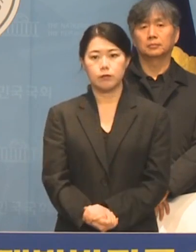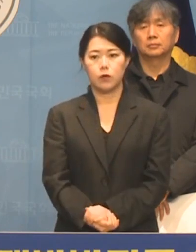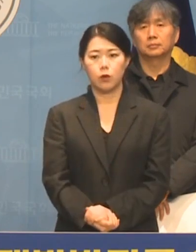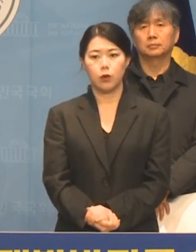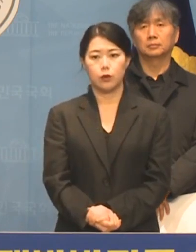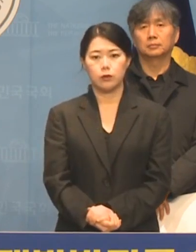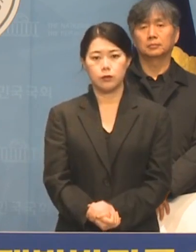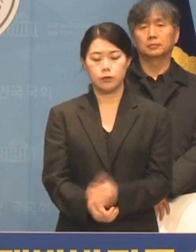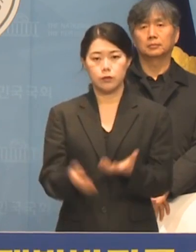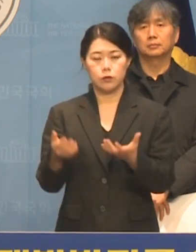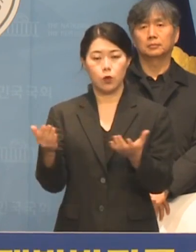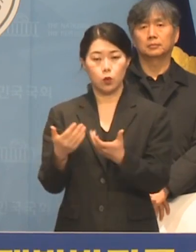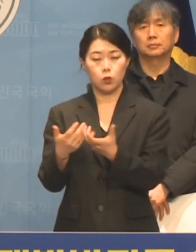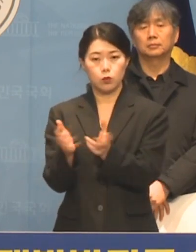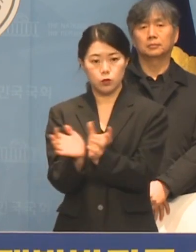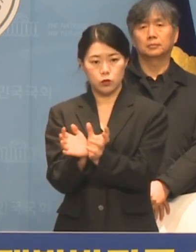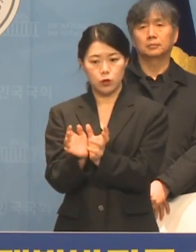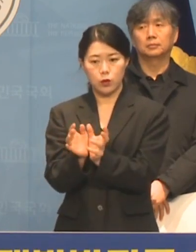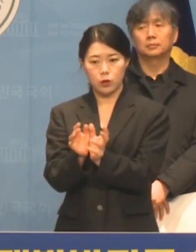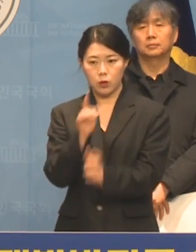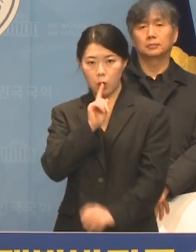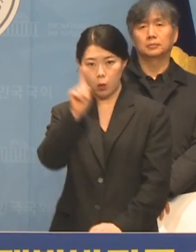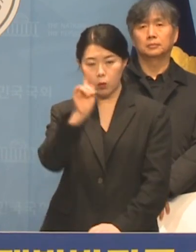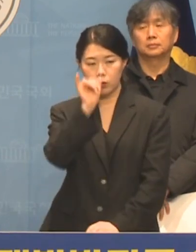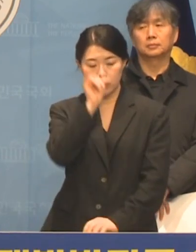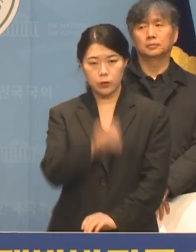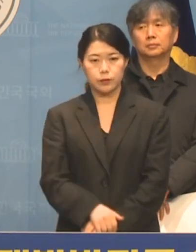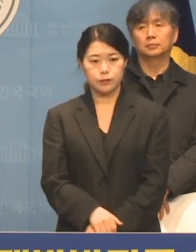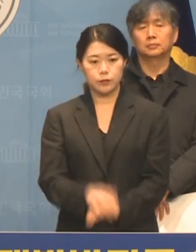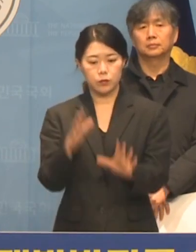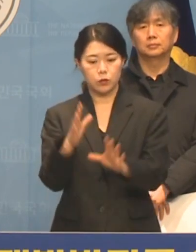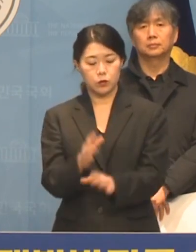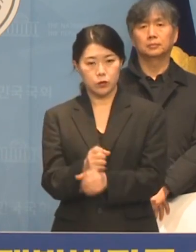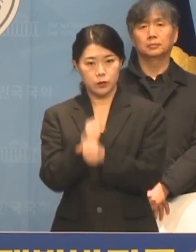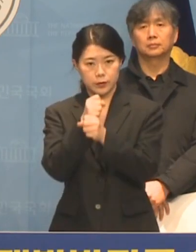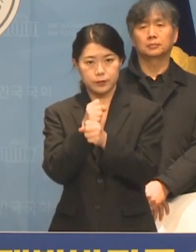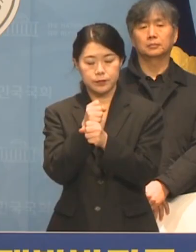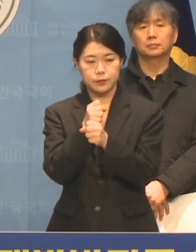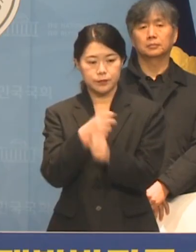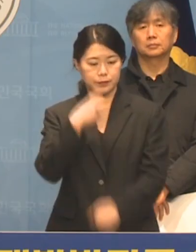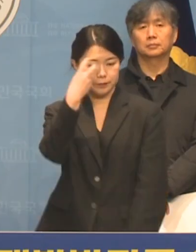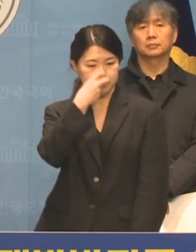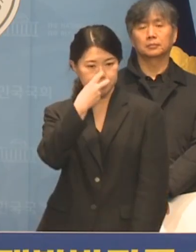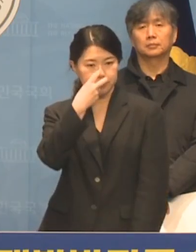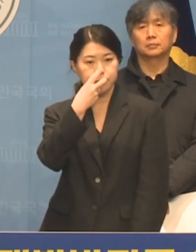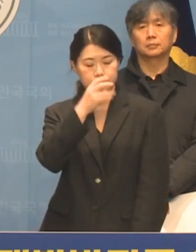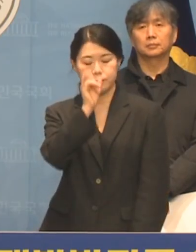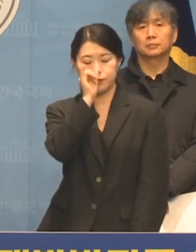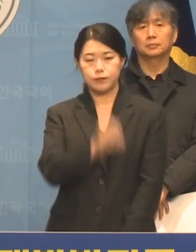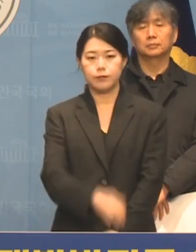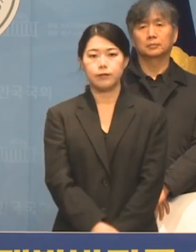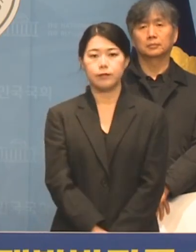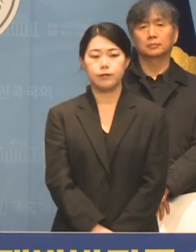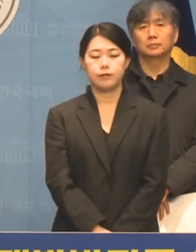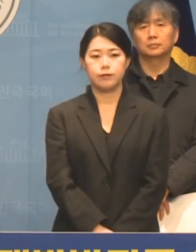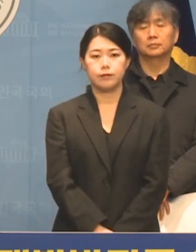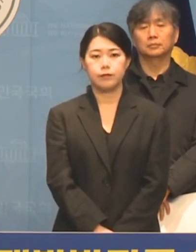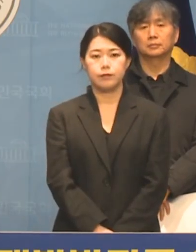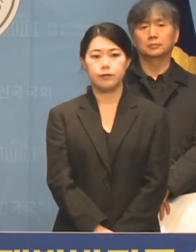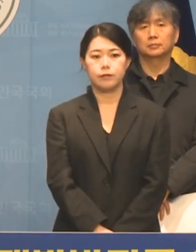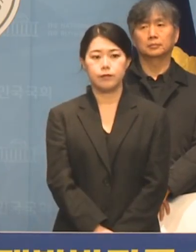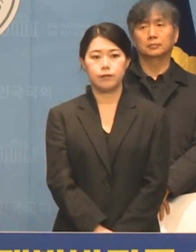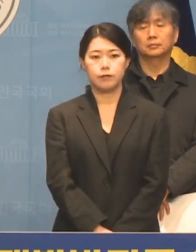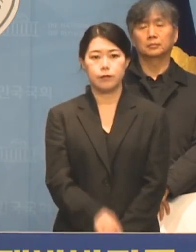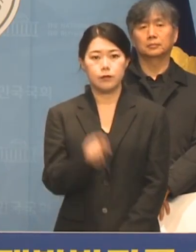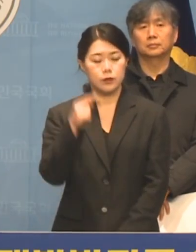부분들이 노동부에 이제 통보가 되고 노동부에서 종합해서 조사 내지 수사를 진행을 하게 됩니다.